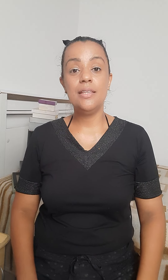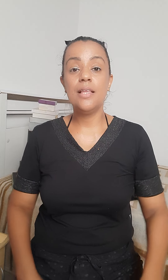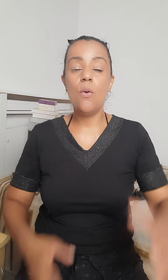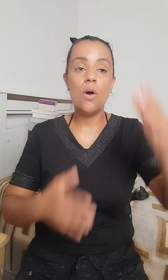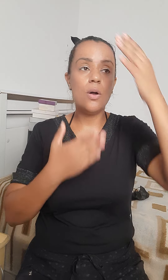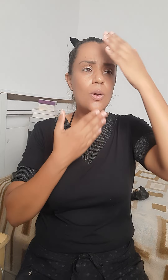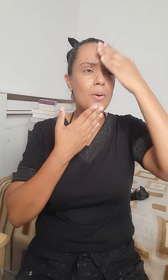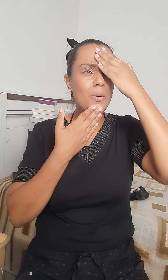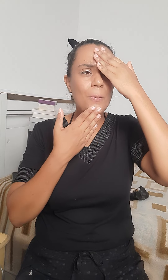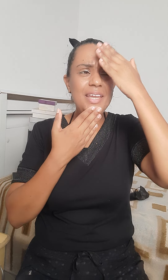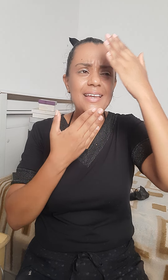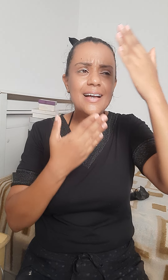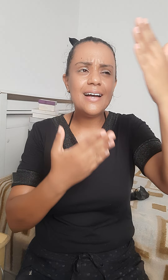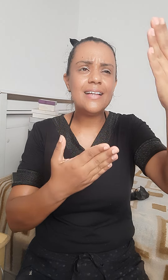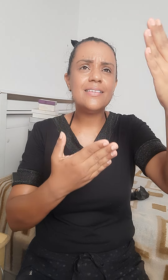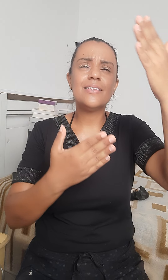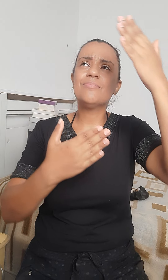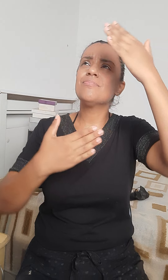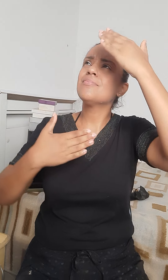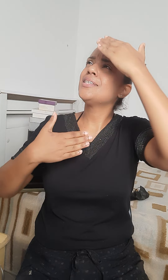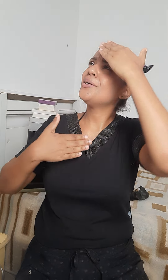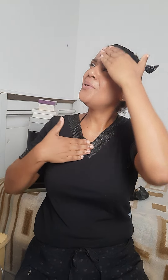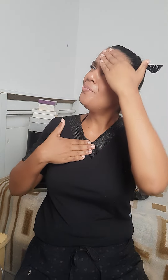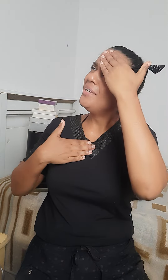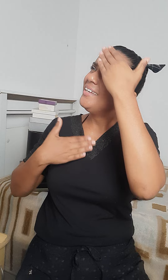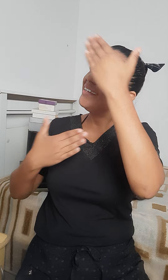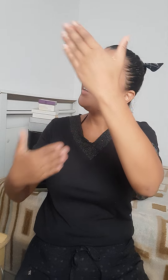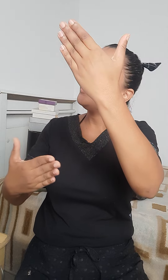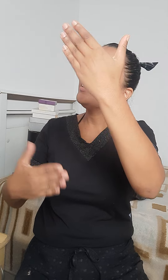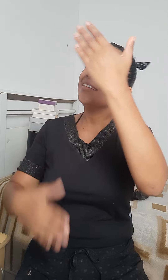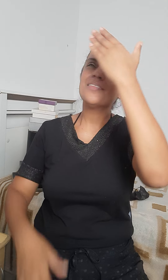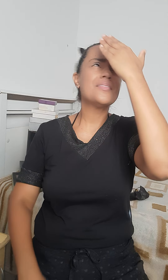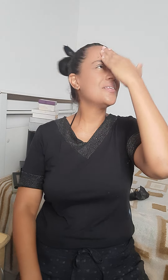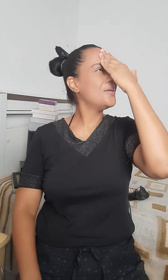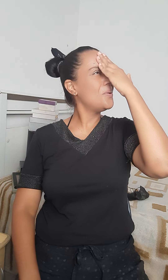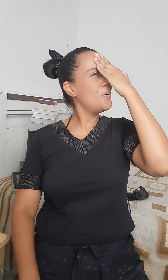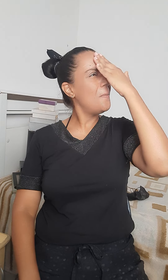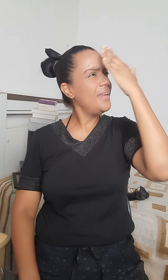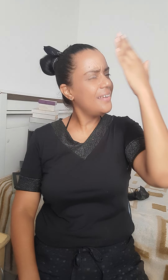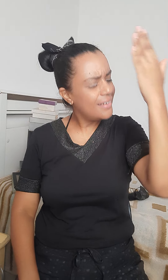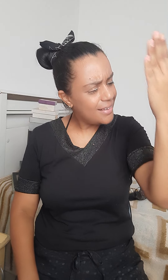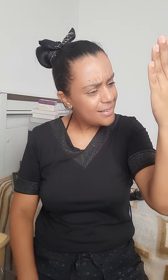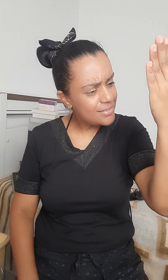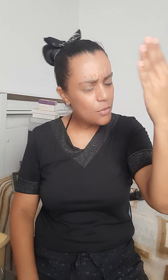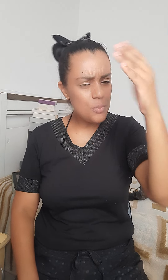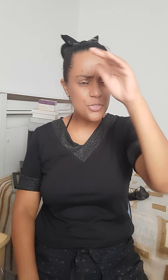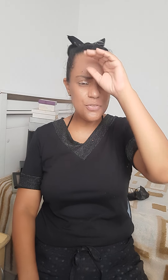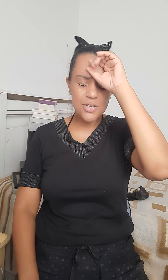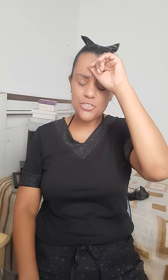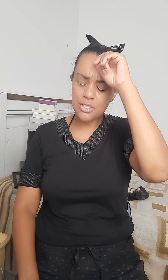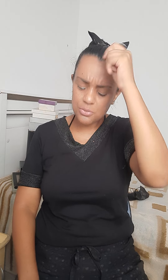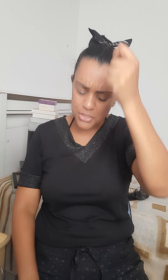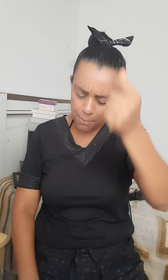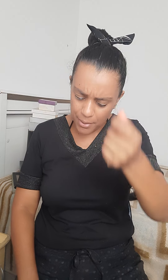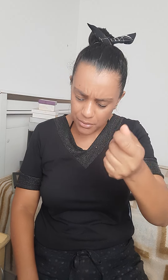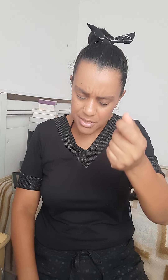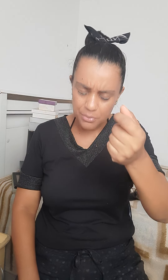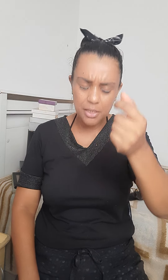Então, ó, obrigada, obrigada, obrigada. É como se eu estivesse tirando o chapéu e saudando a